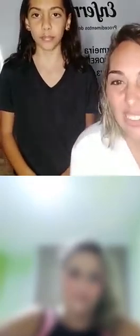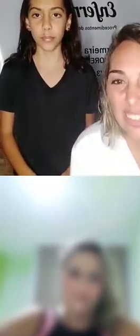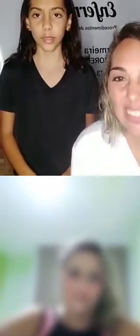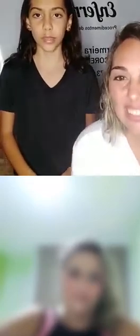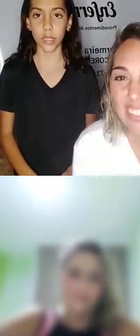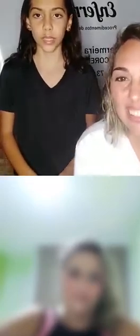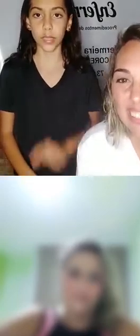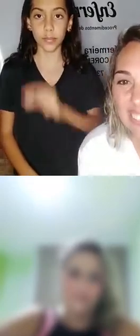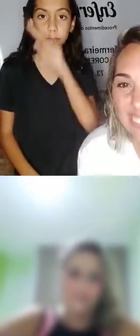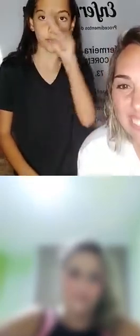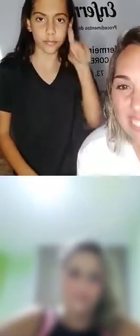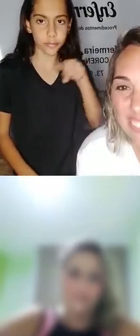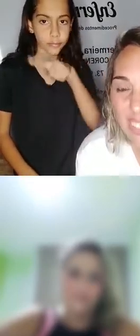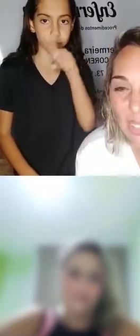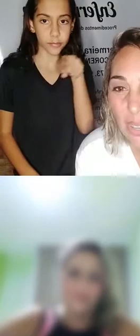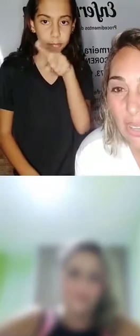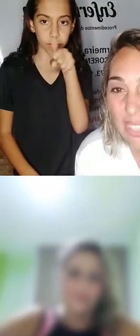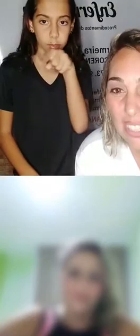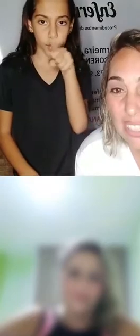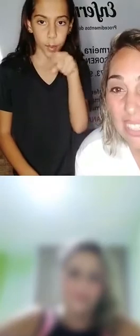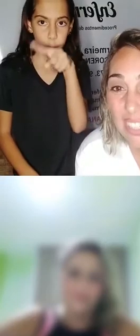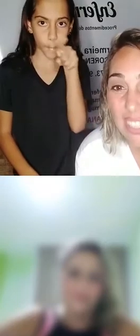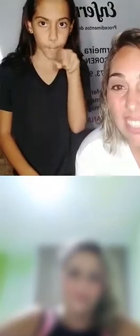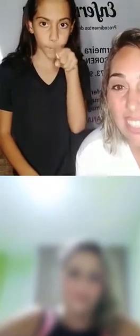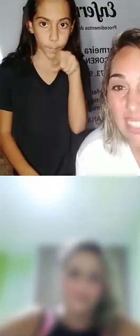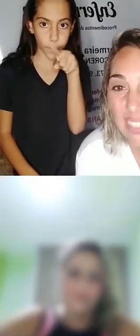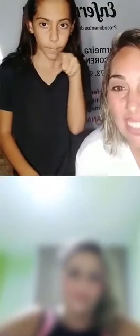Tá conectando.